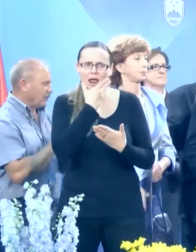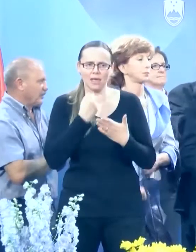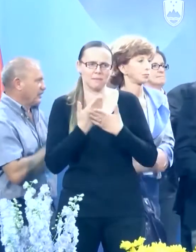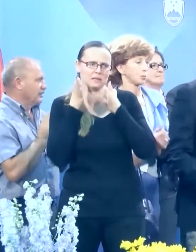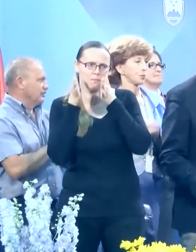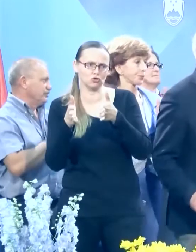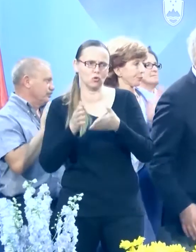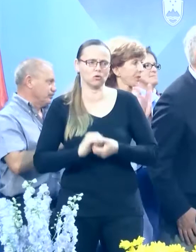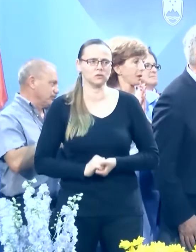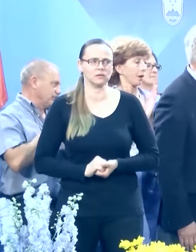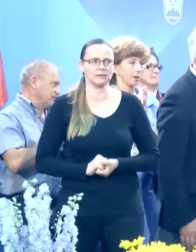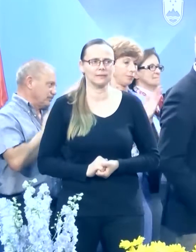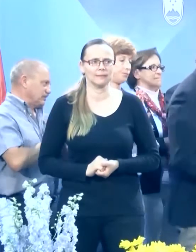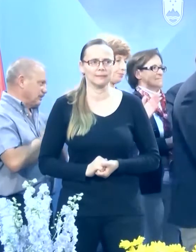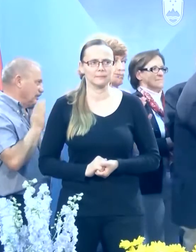pozornost.